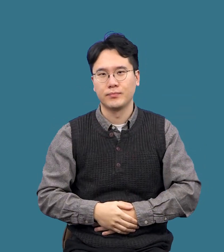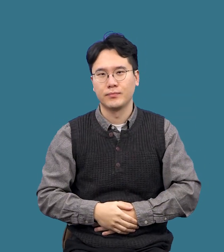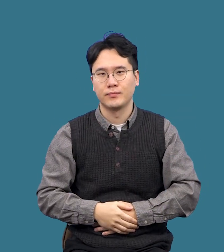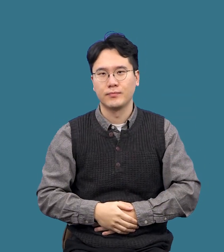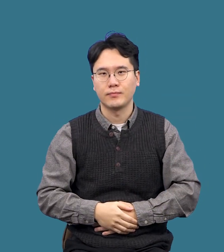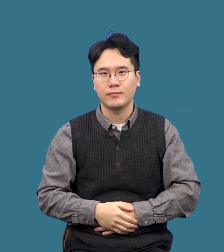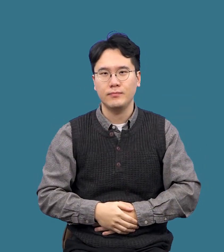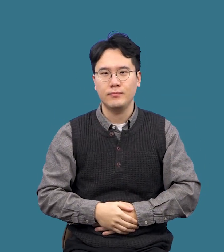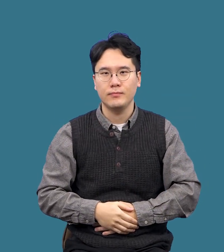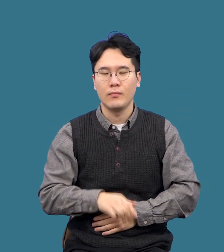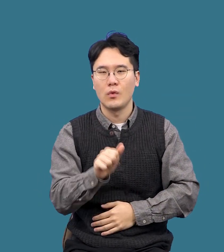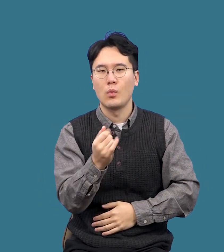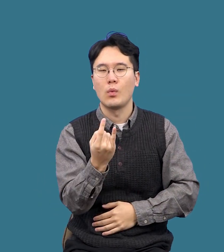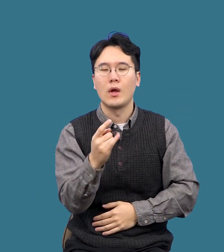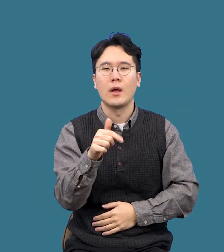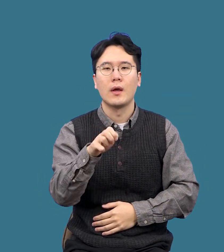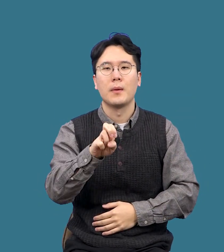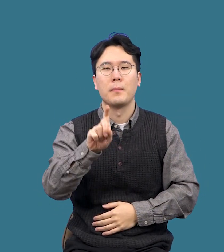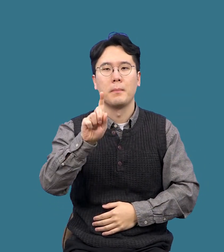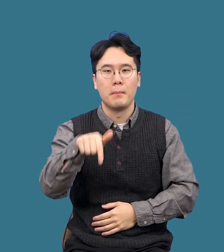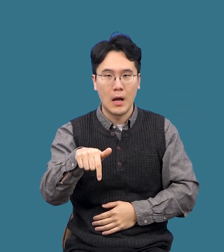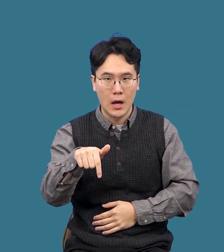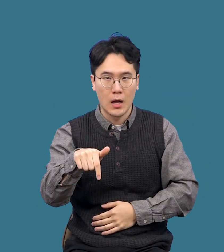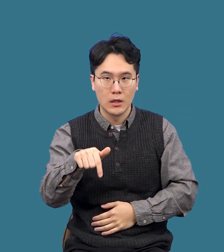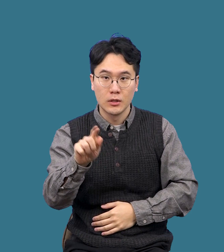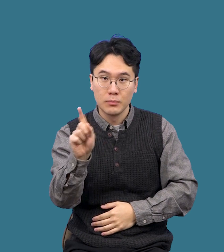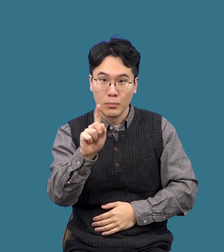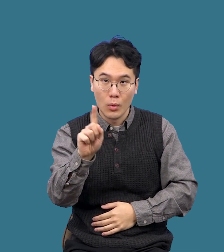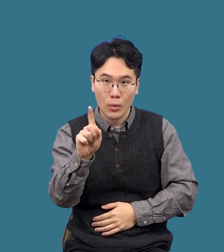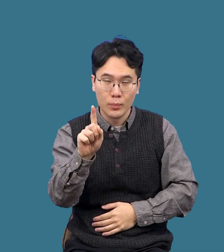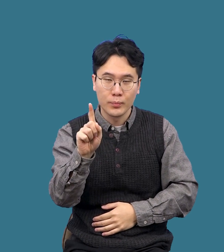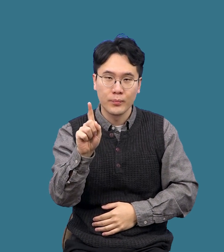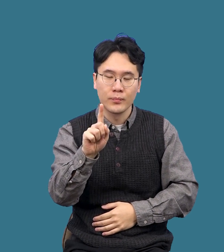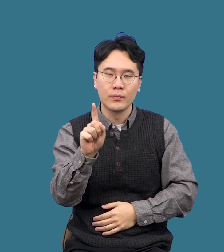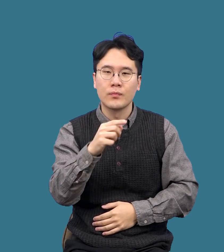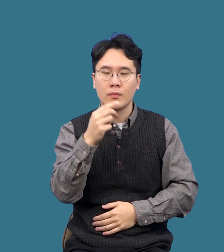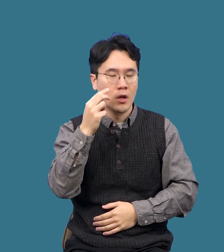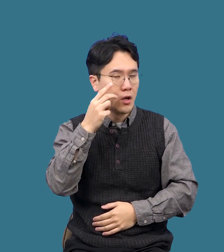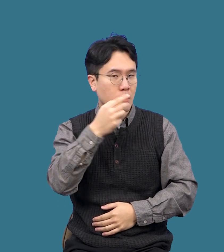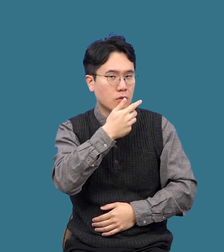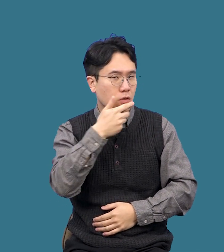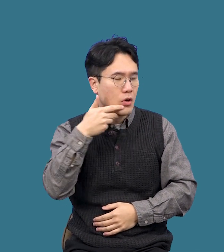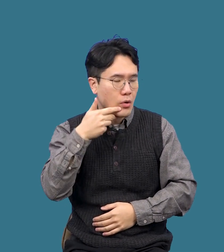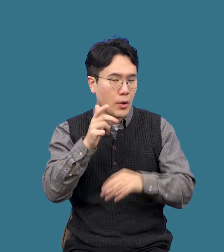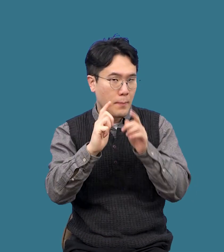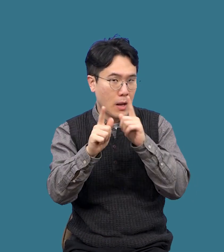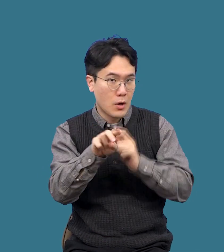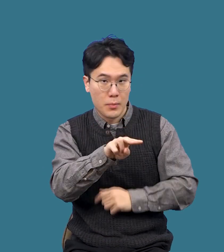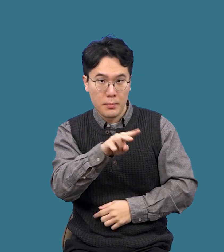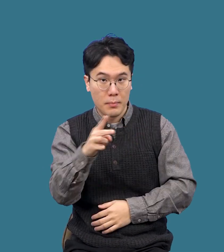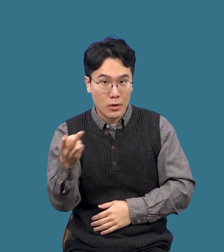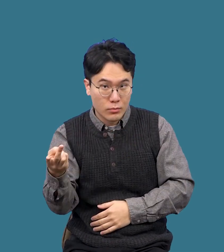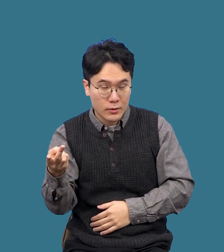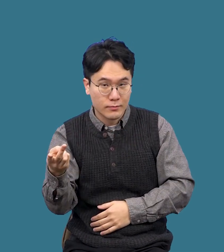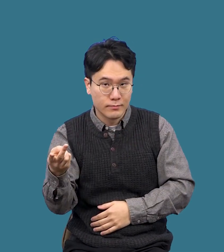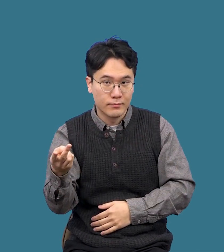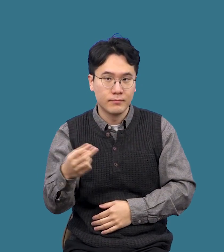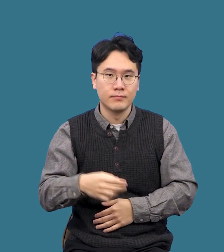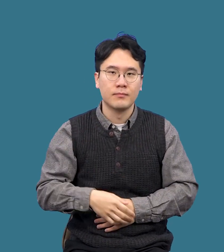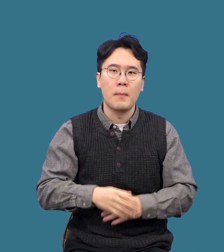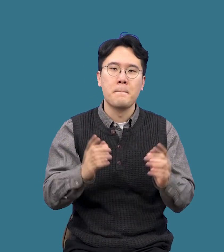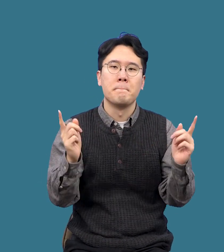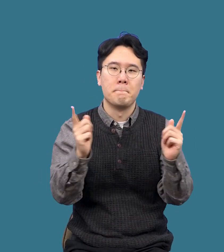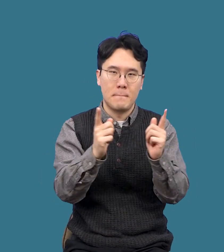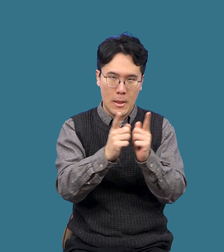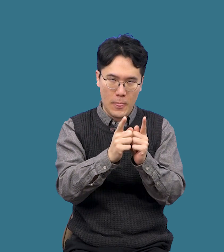말을 영어로 쓰면 tent of meeting place. 다시 말하면 만남의